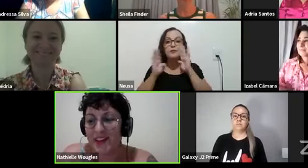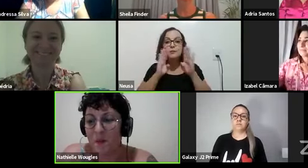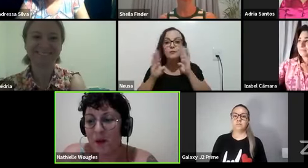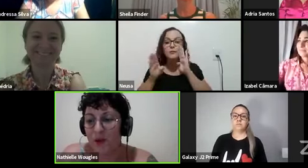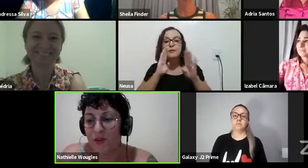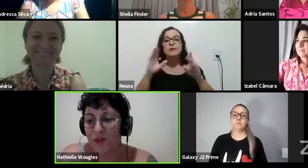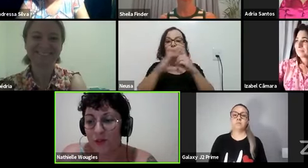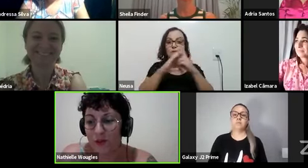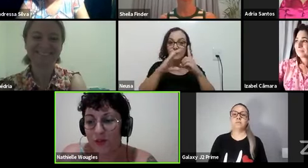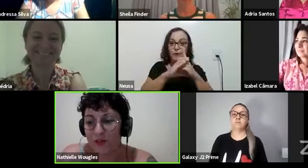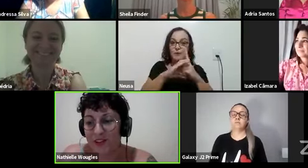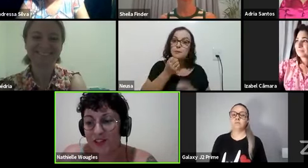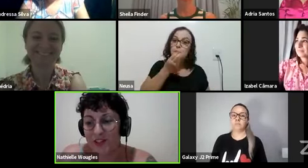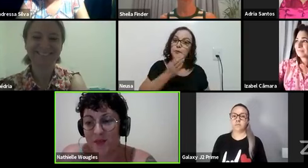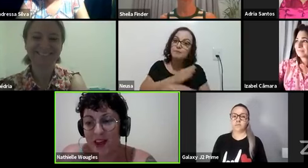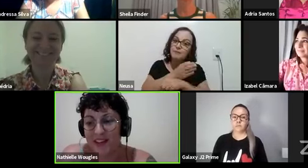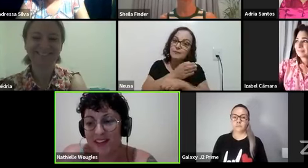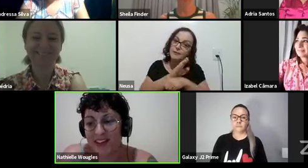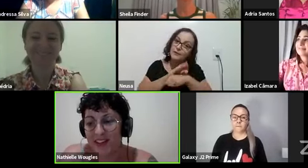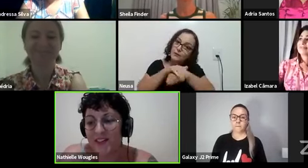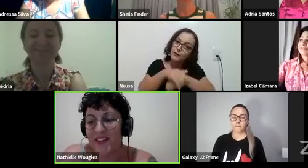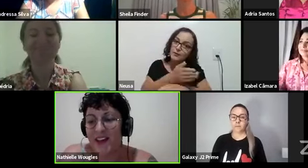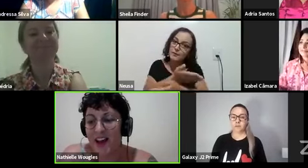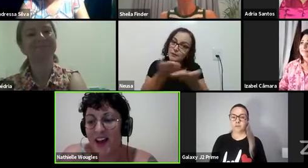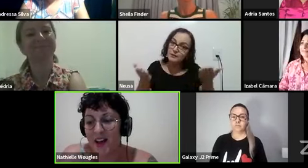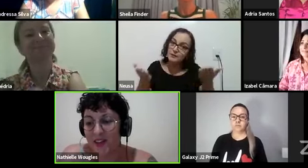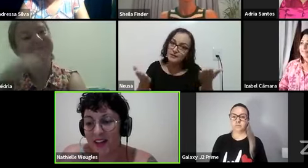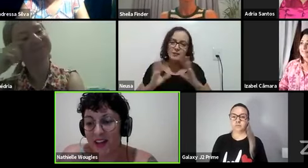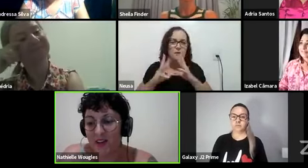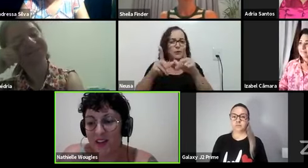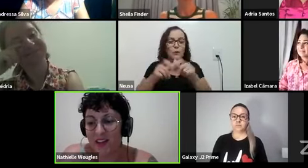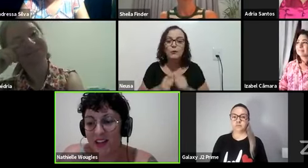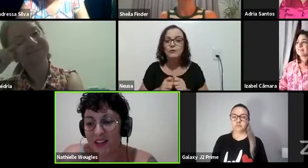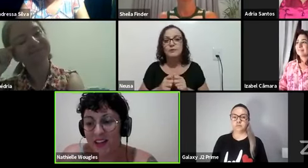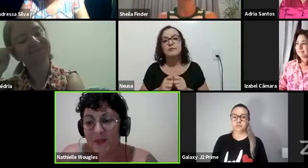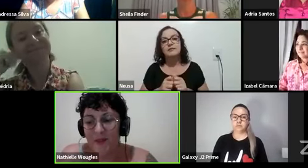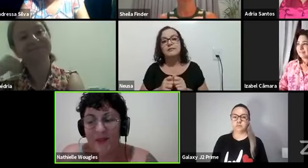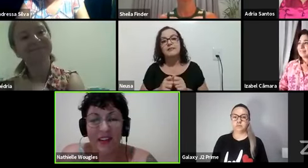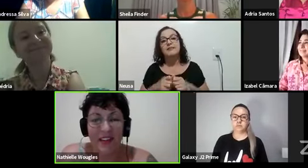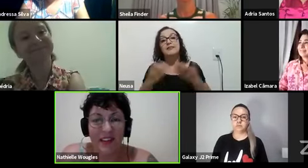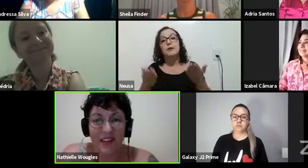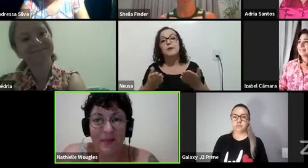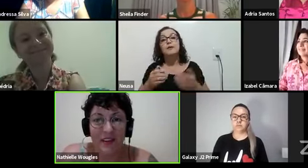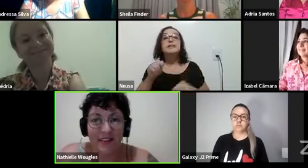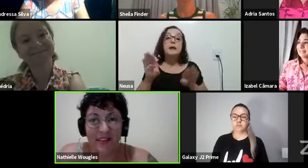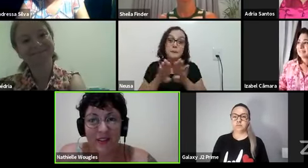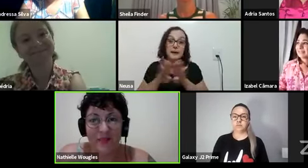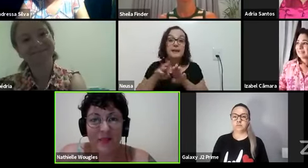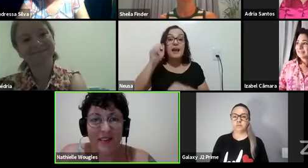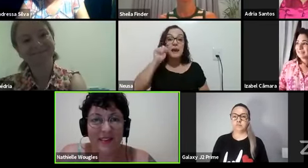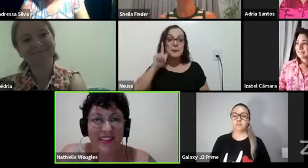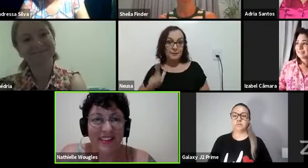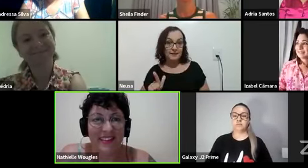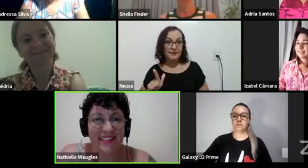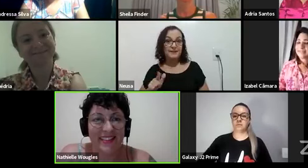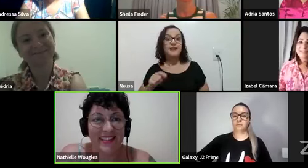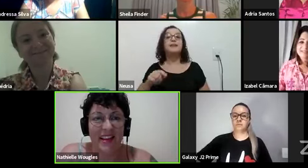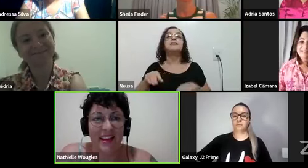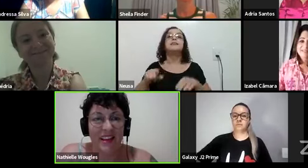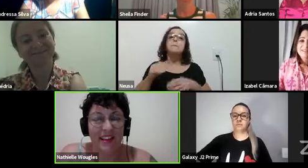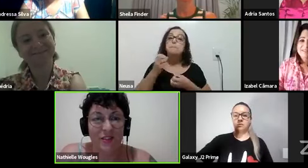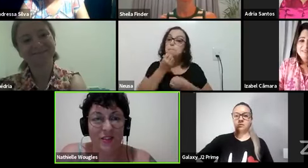vocês aí, o Marco Antônio, a Vanna Chimerski, a Amanda Caroline. Bem-vindos e